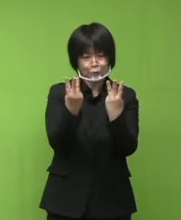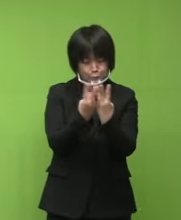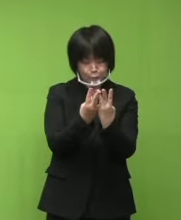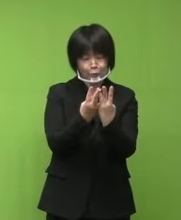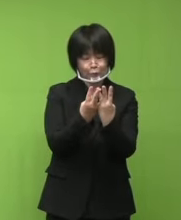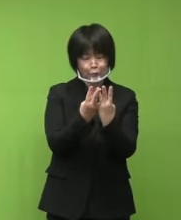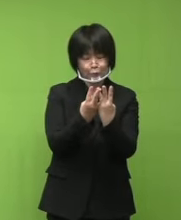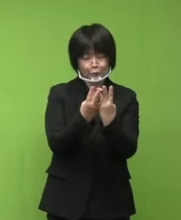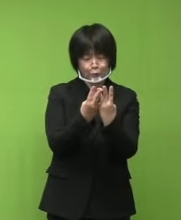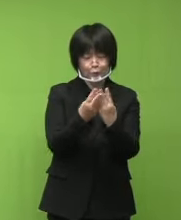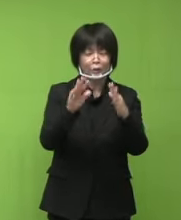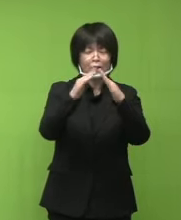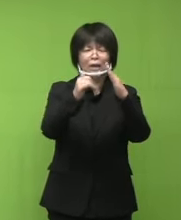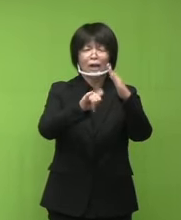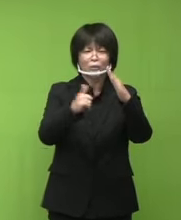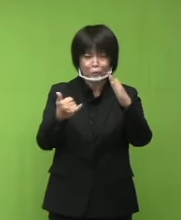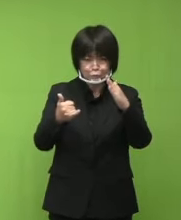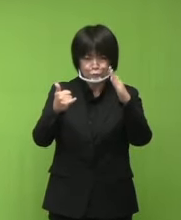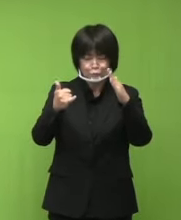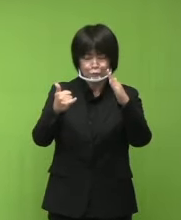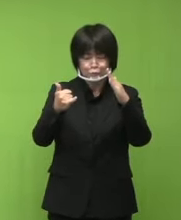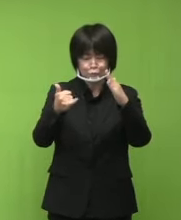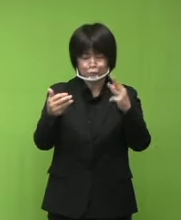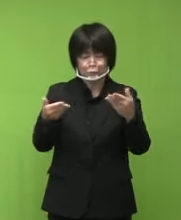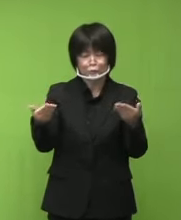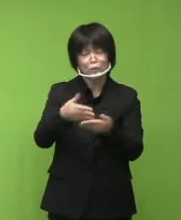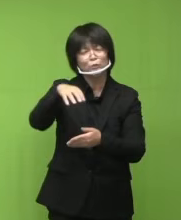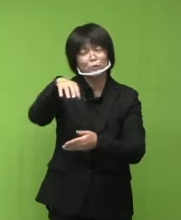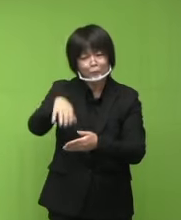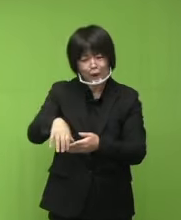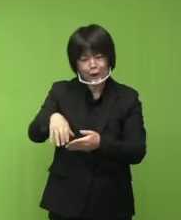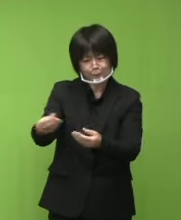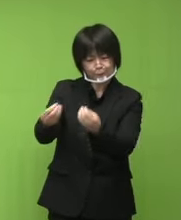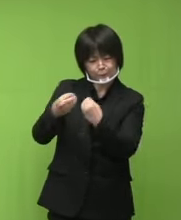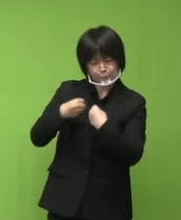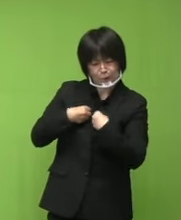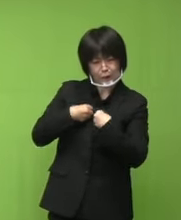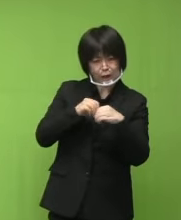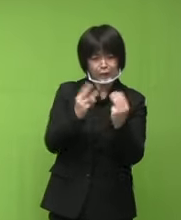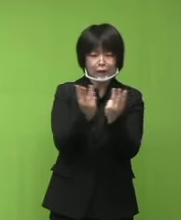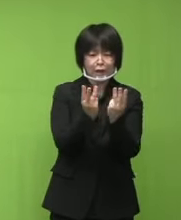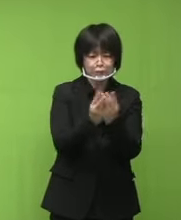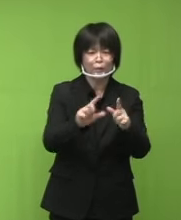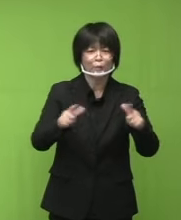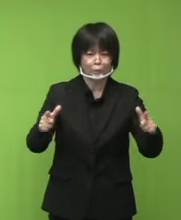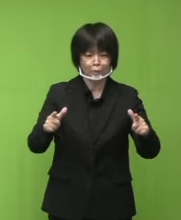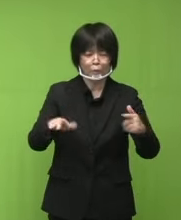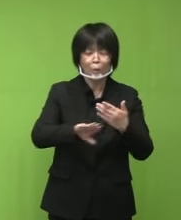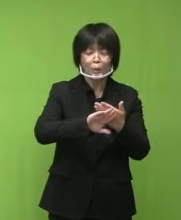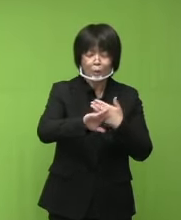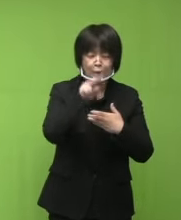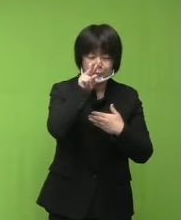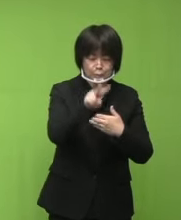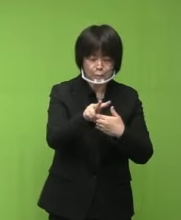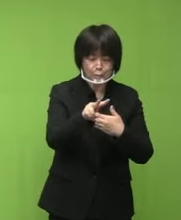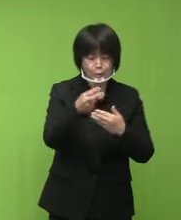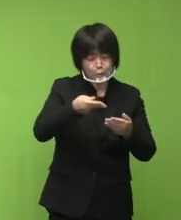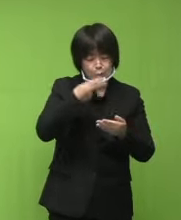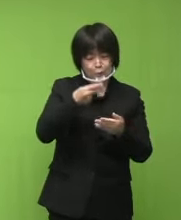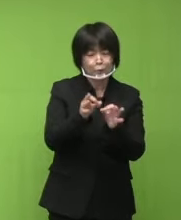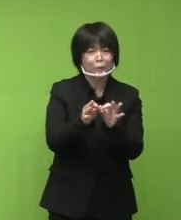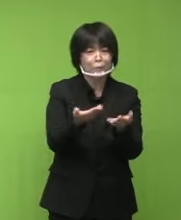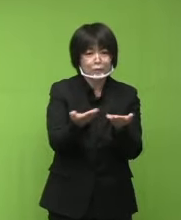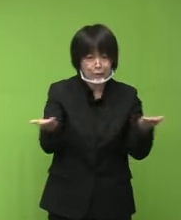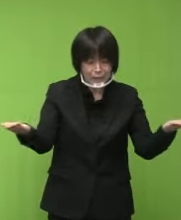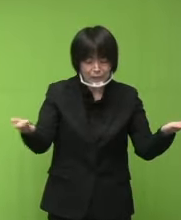として家族や職場での感染が多くなっていますが、その他の感染経路を見ると、飲食店や食事